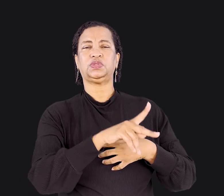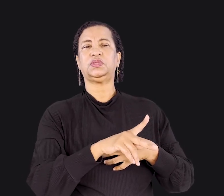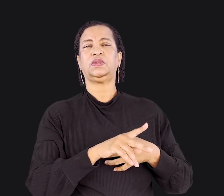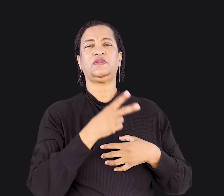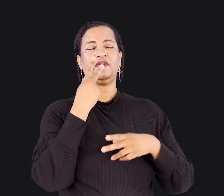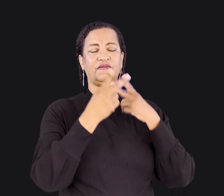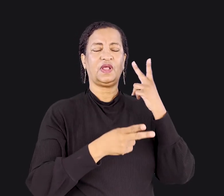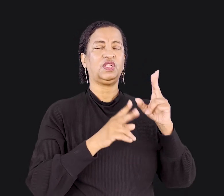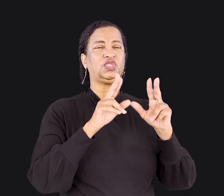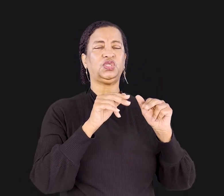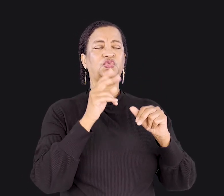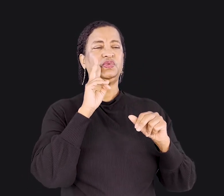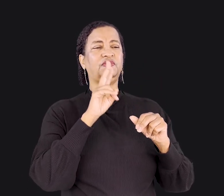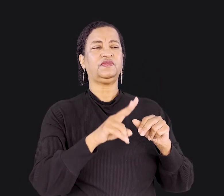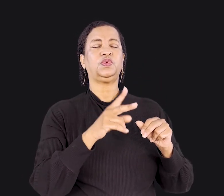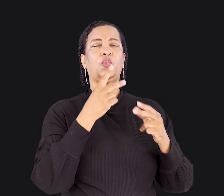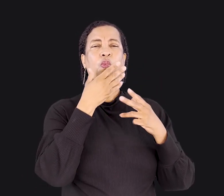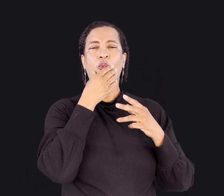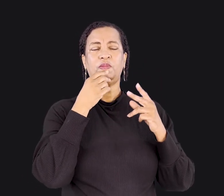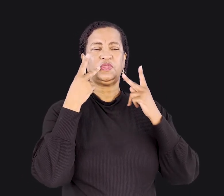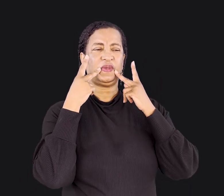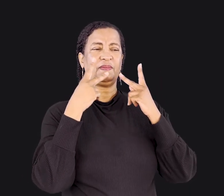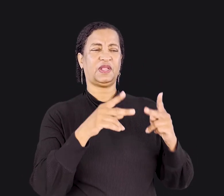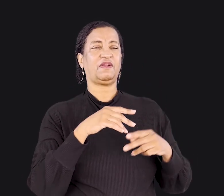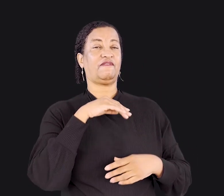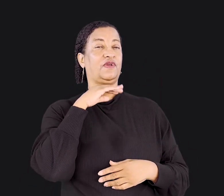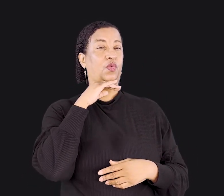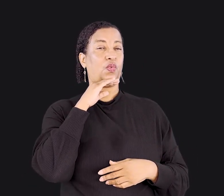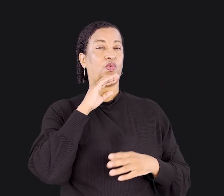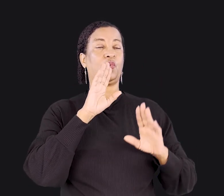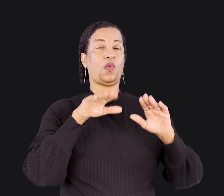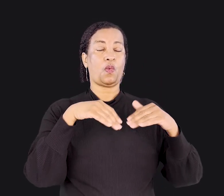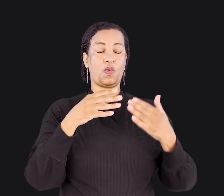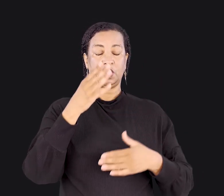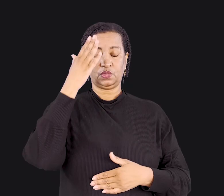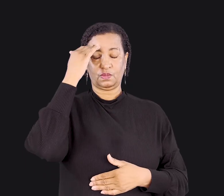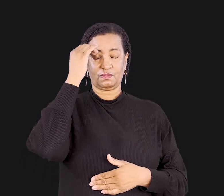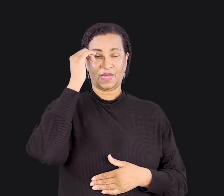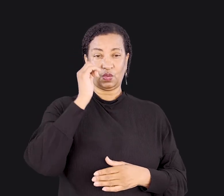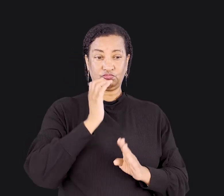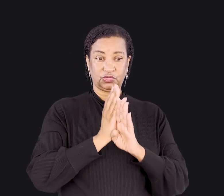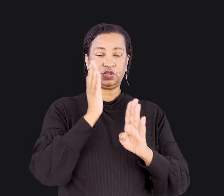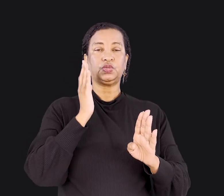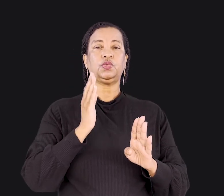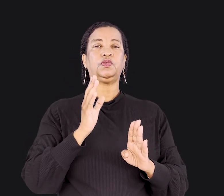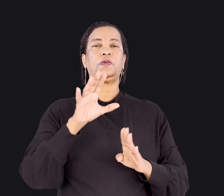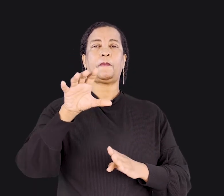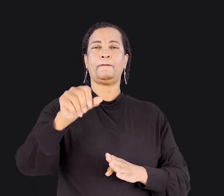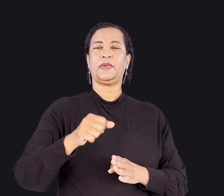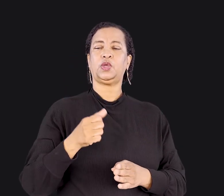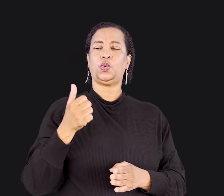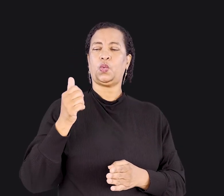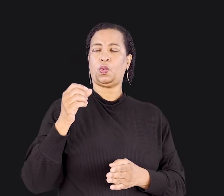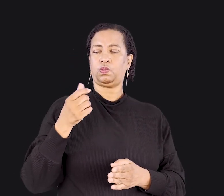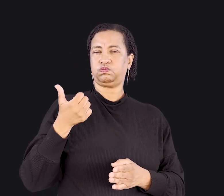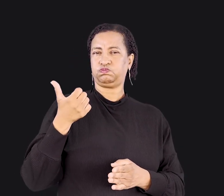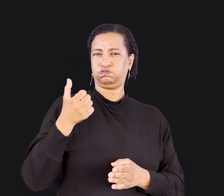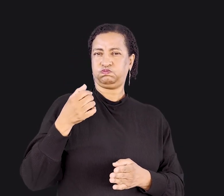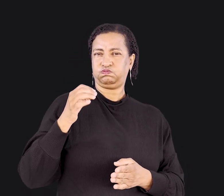visto um pregador tão ruim. Quando Paulo soube de todas essas críticas, pegou sua pena inspirada